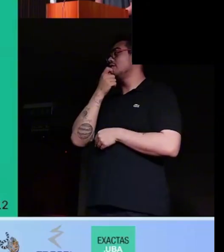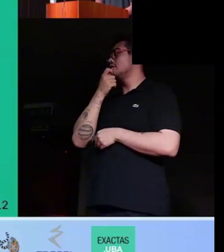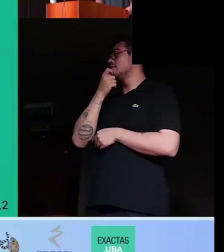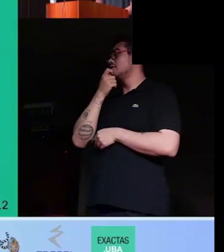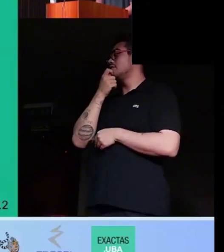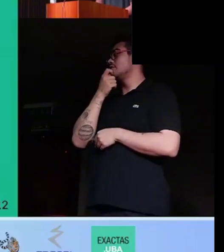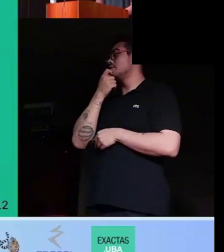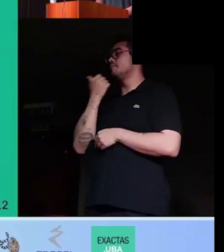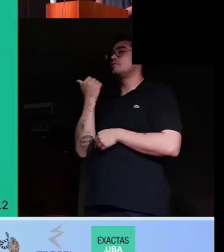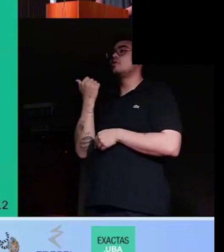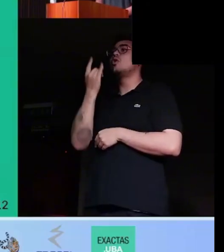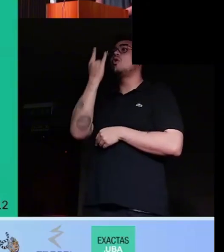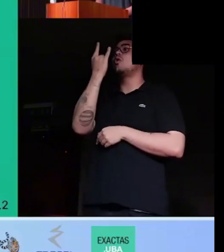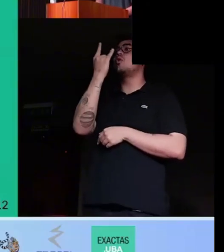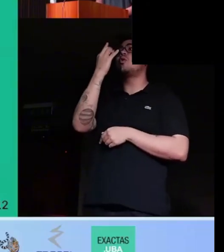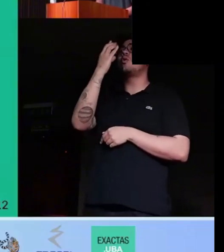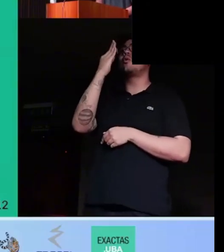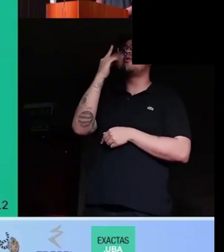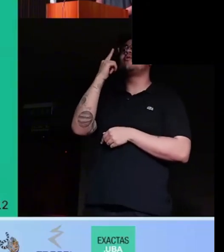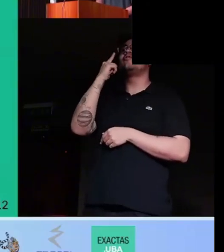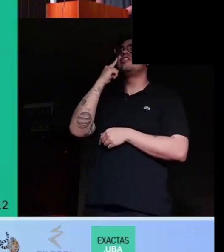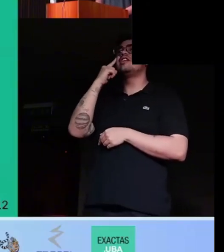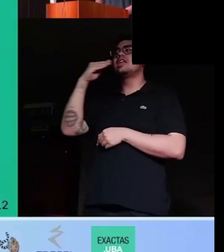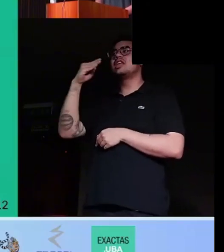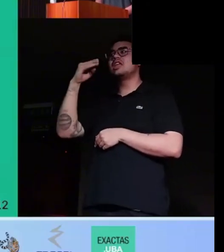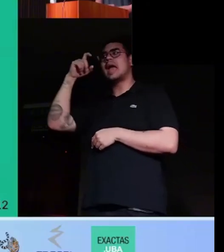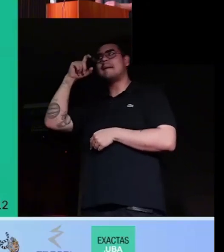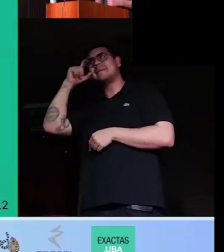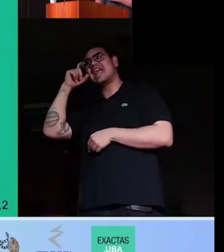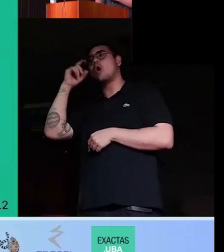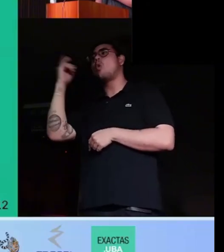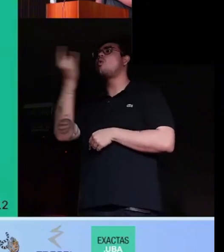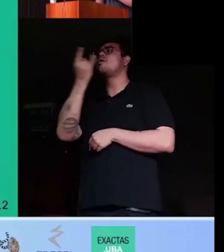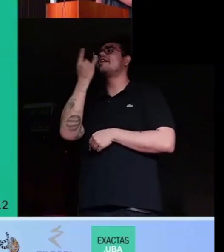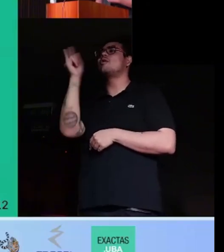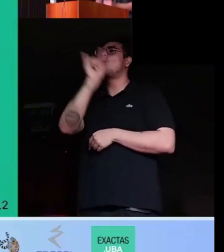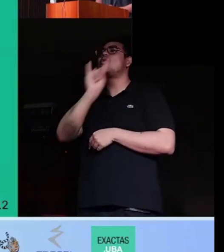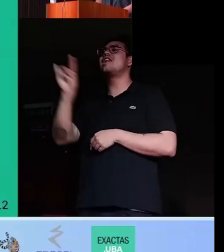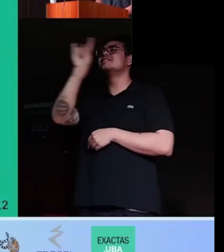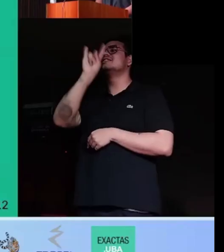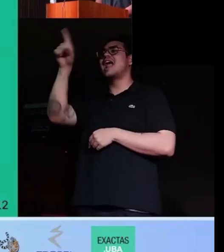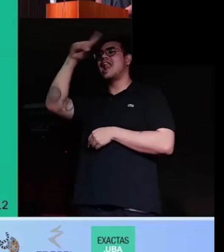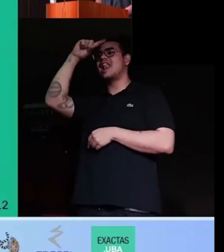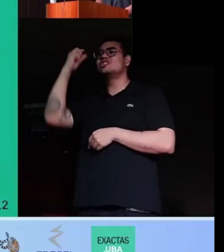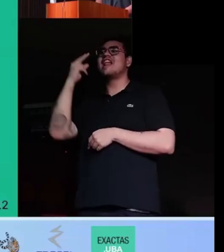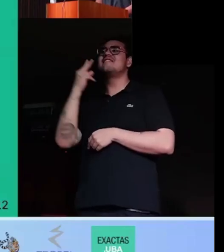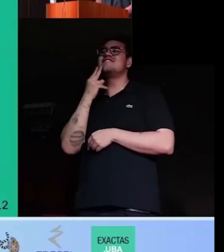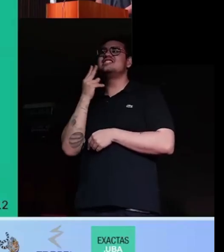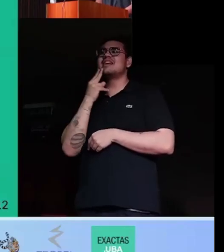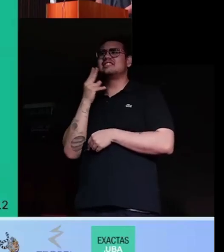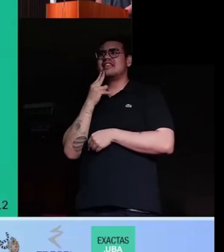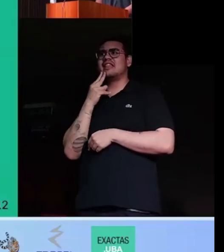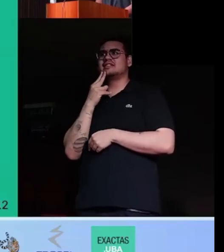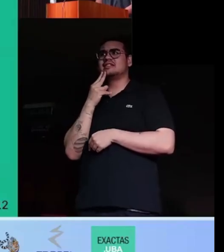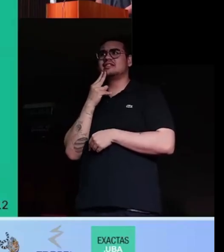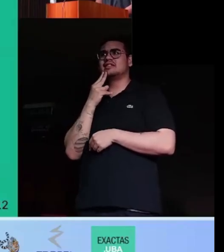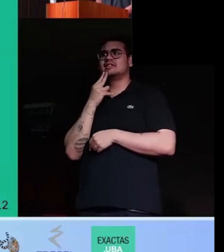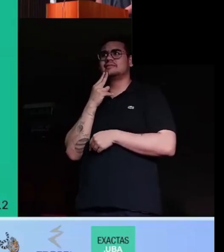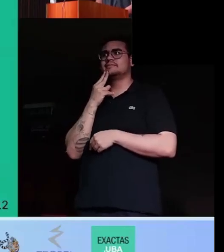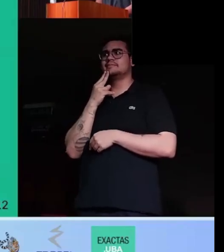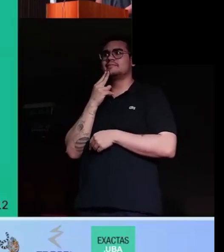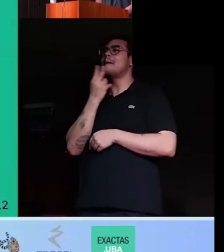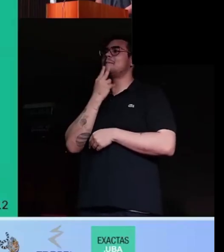la UNVIME, en la Bueno, Nacional de Villa Mercedes. ¿sabes qué? Eso podés buscar. A veces los ministerios, antes el Ministerio de Ciencia